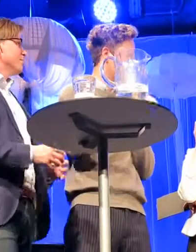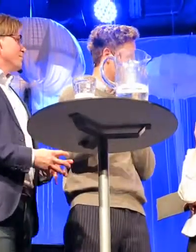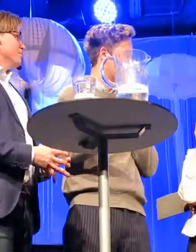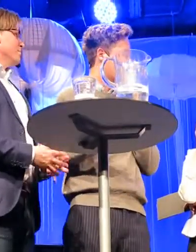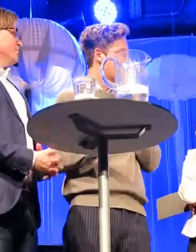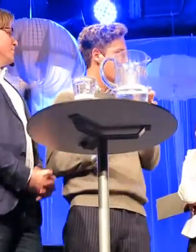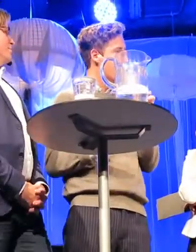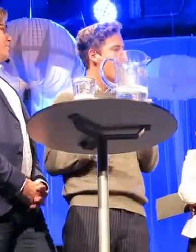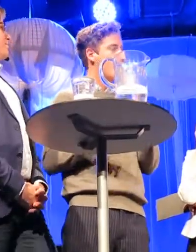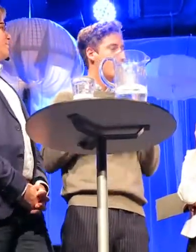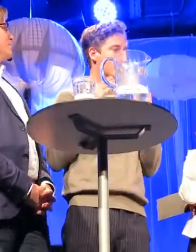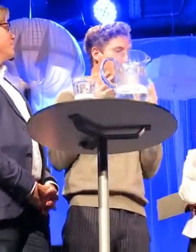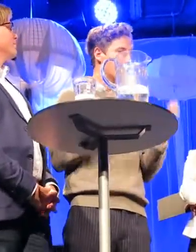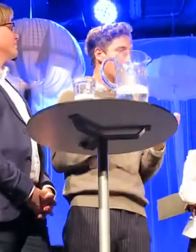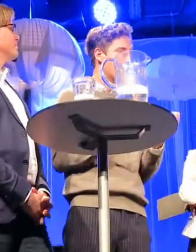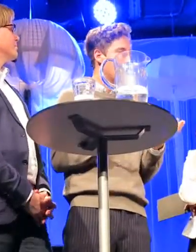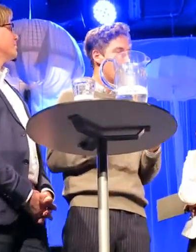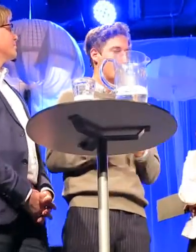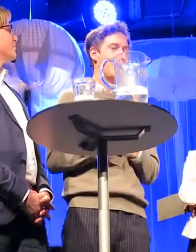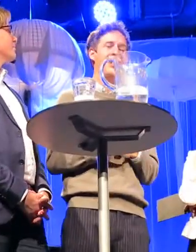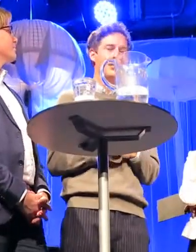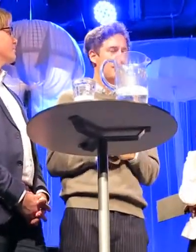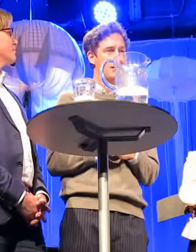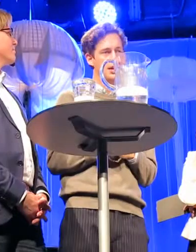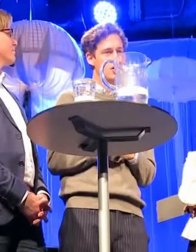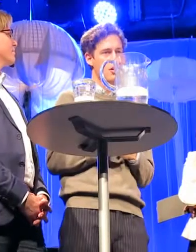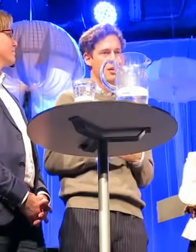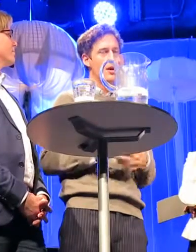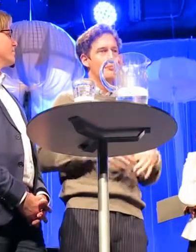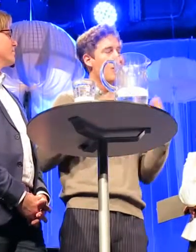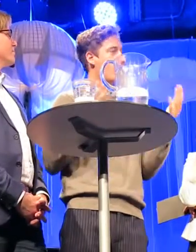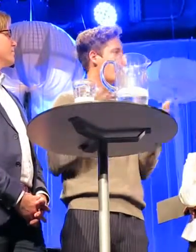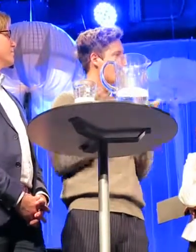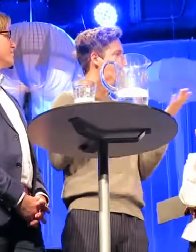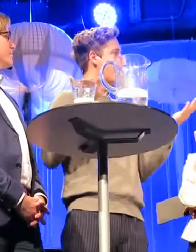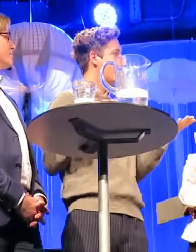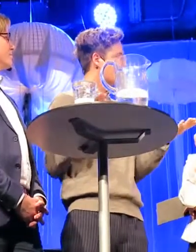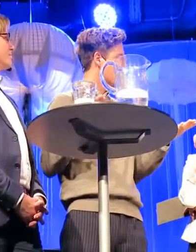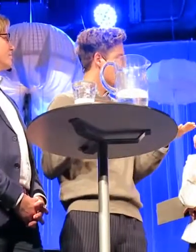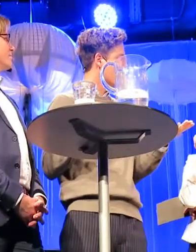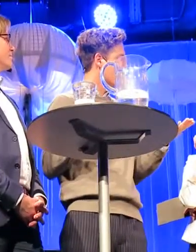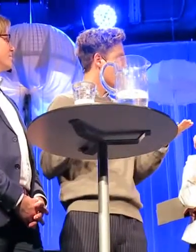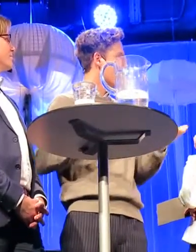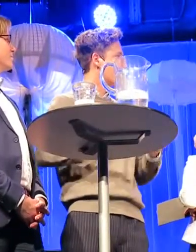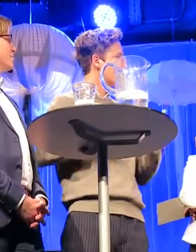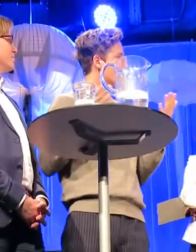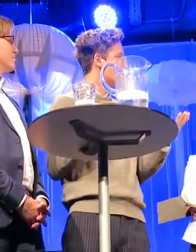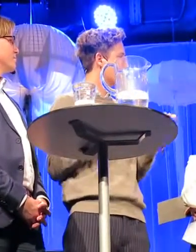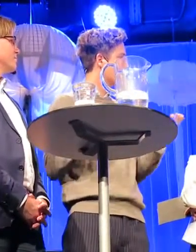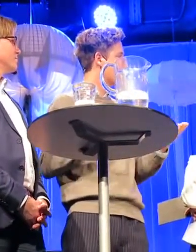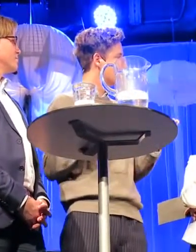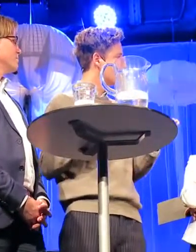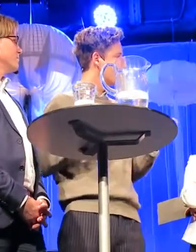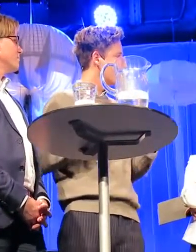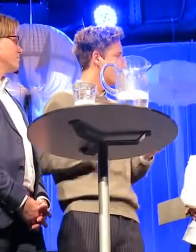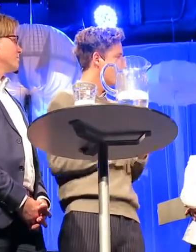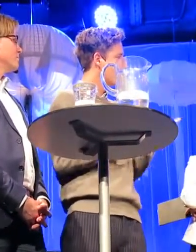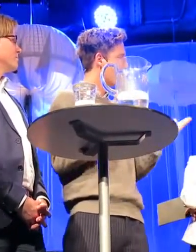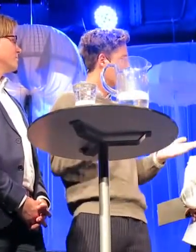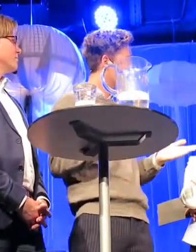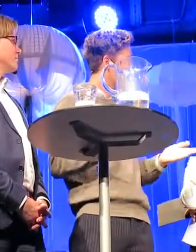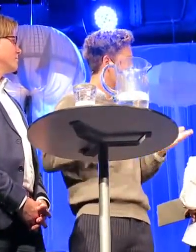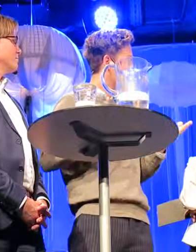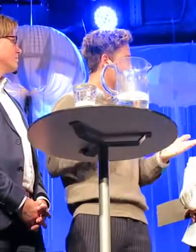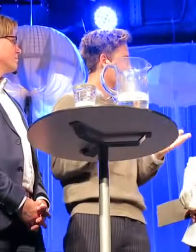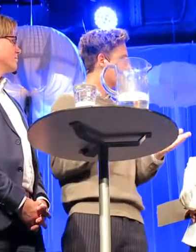användas till omställningen och så vidare. Om man då som andra partier gör, bara höjer alla skatter, ja, men då blir det också mindre resurser över till